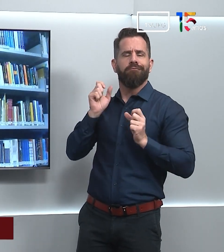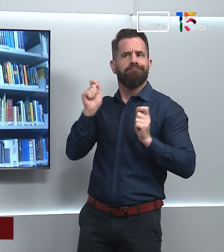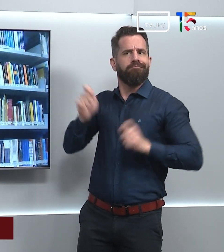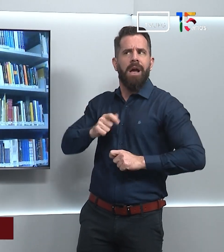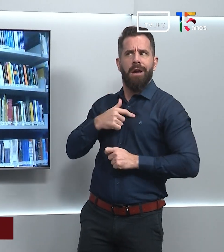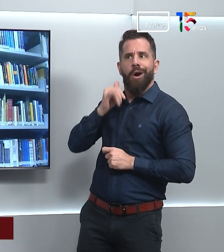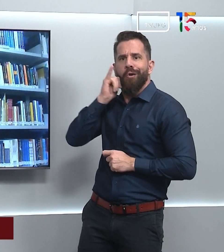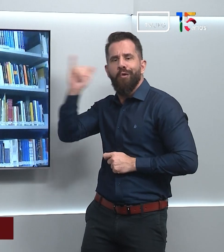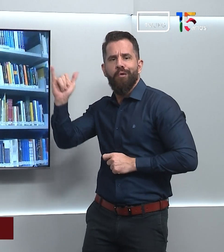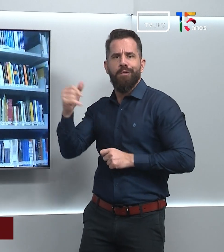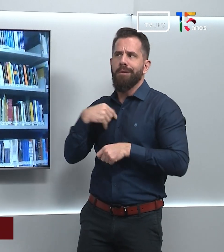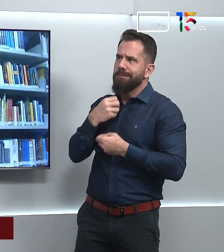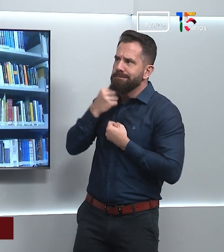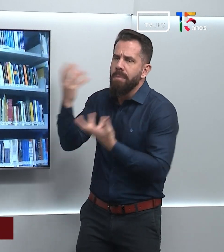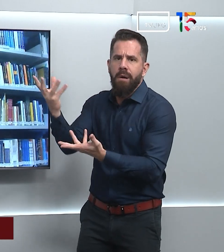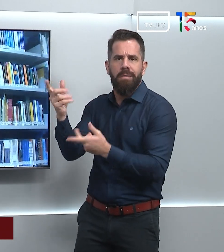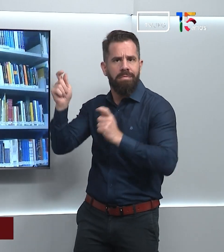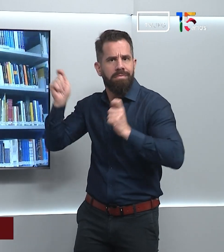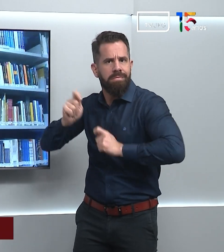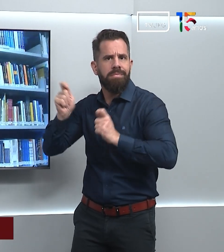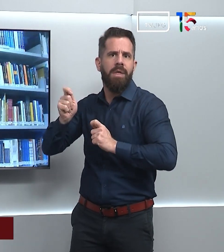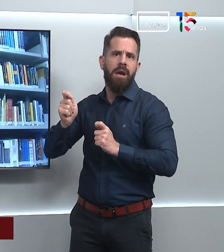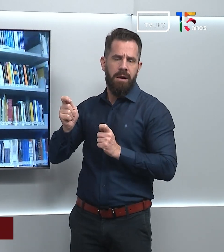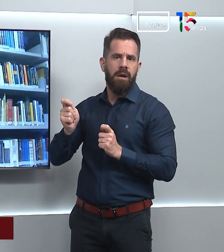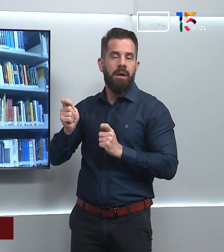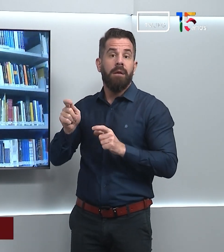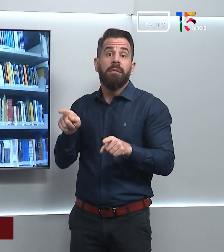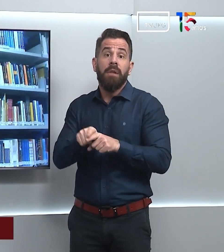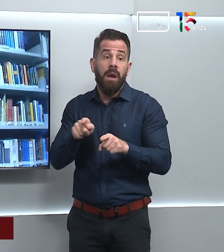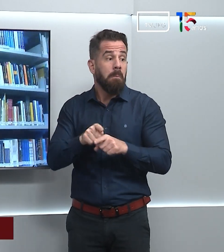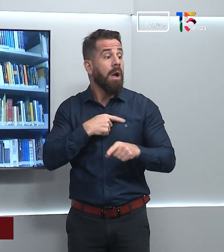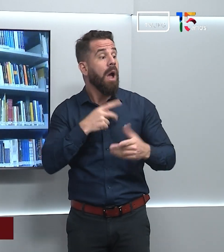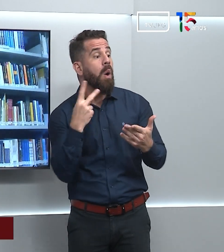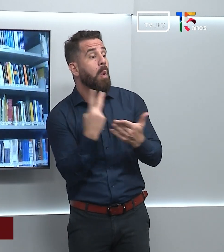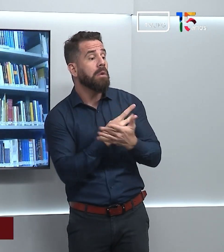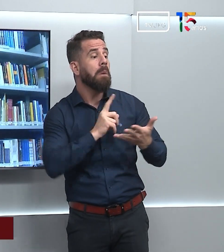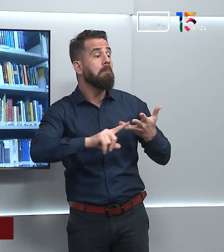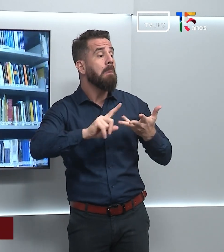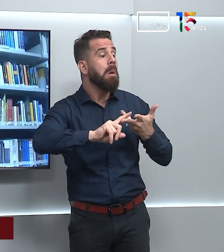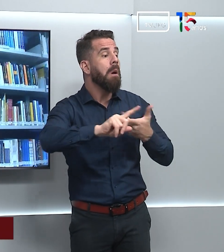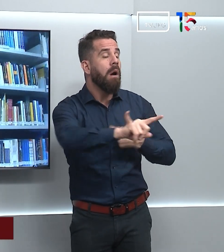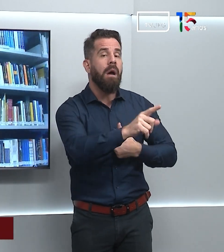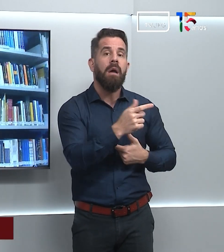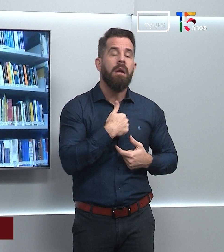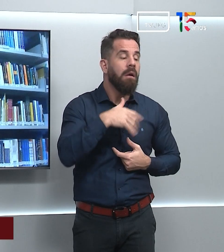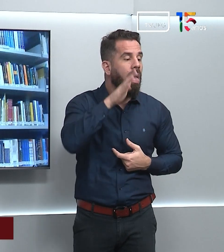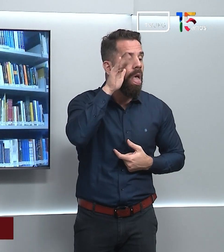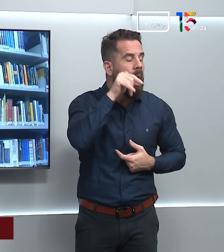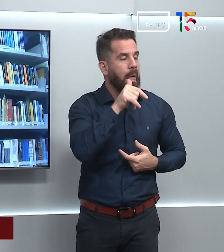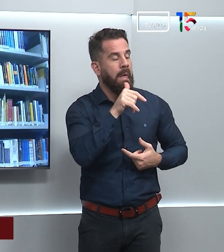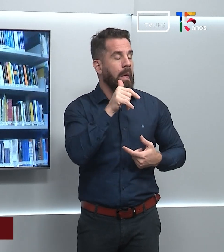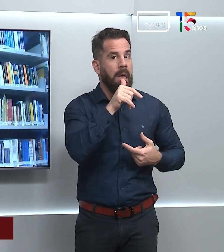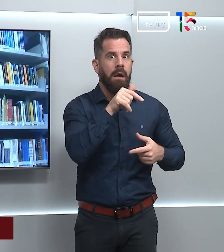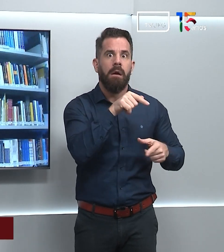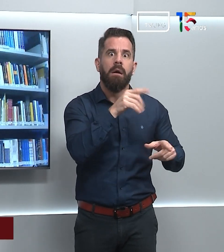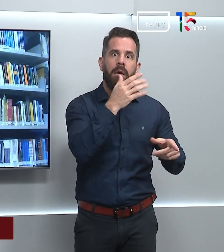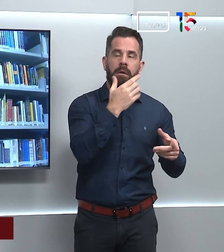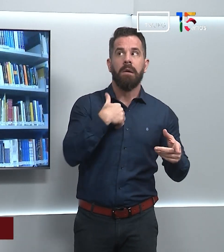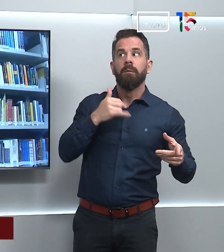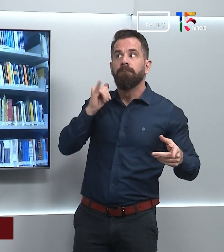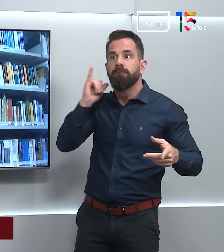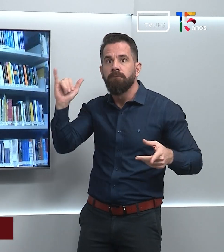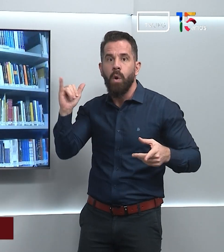diálogo sobre pessoas com quais ela tenha tido contato, conteúdos que ela tenha acessado, plataformas. É importante que